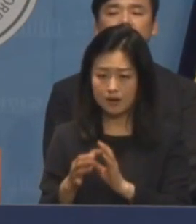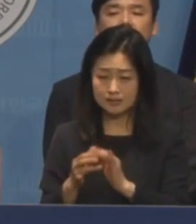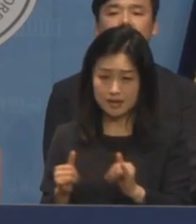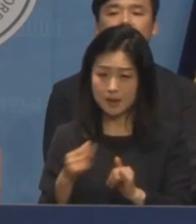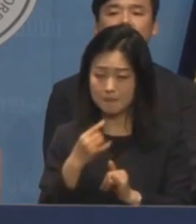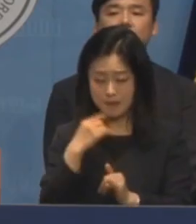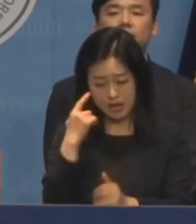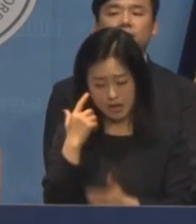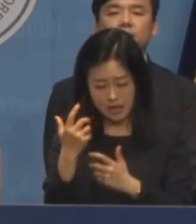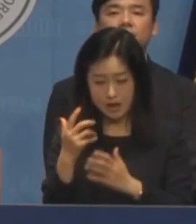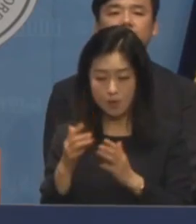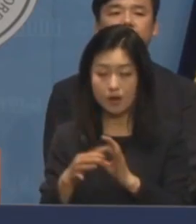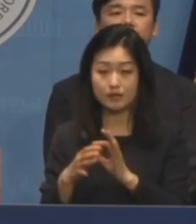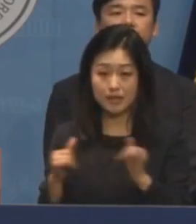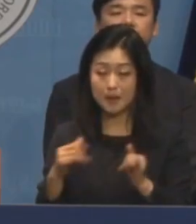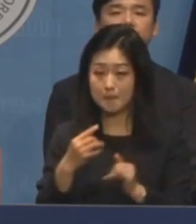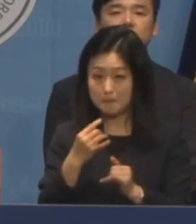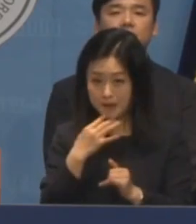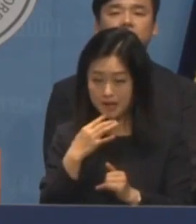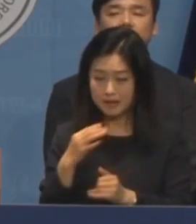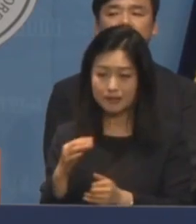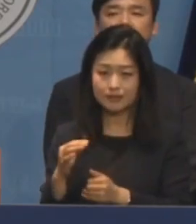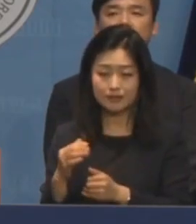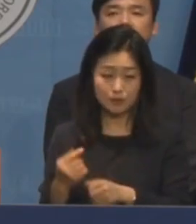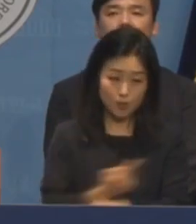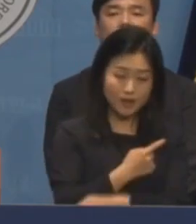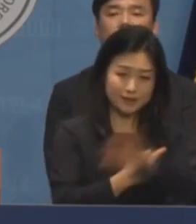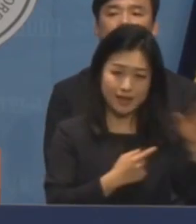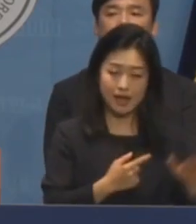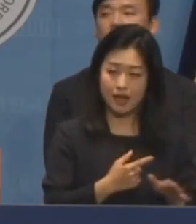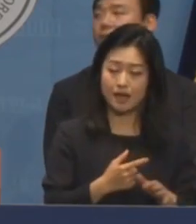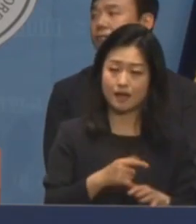오늘이라도 방송사법 개정에 즉각 동참하십시오.